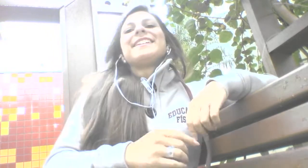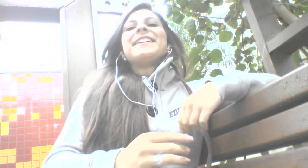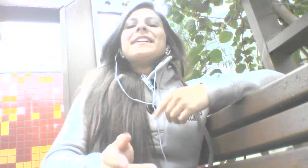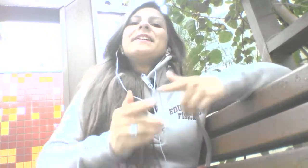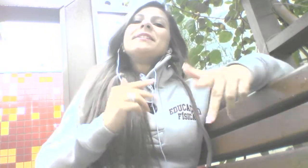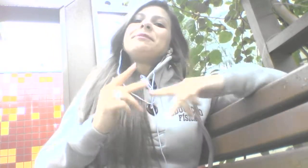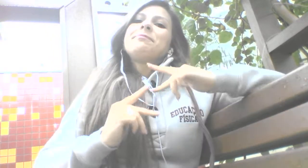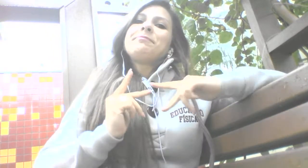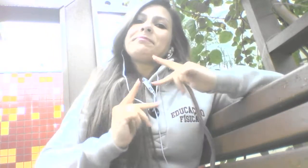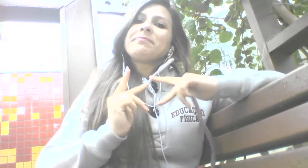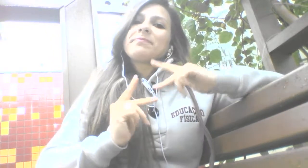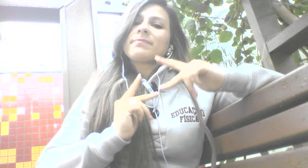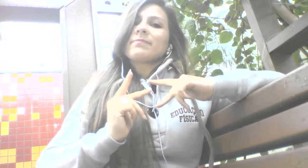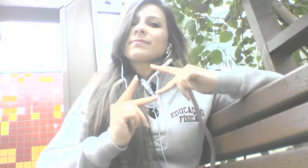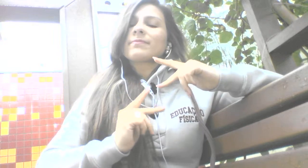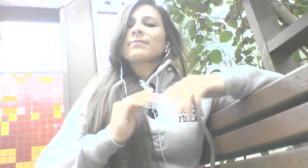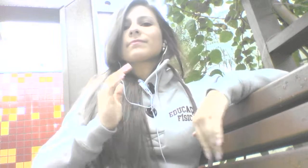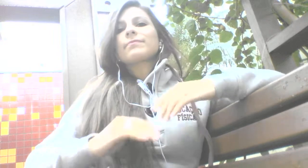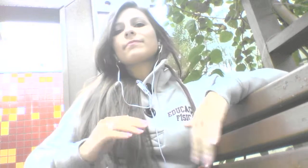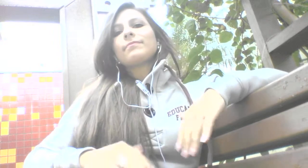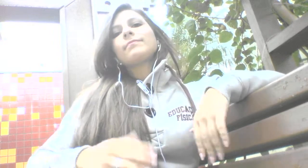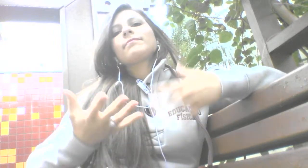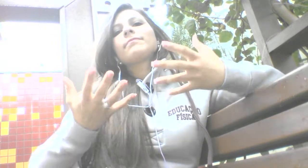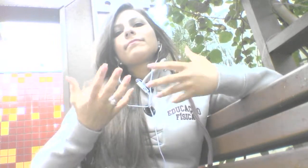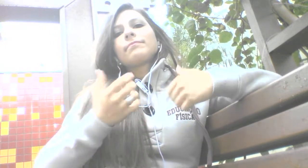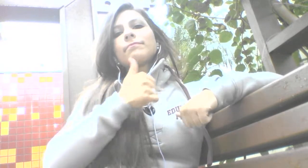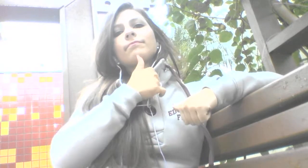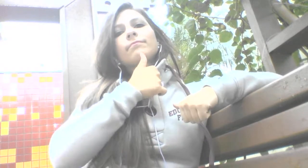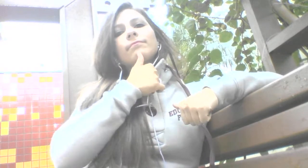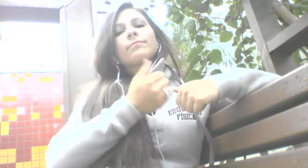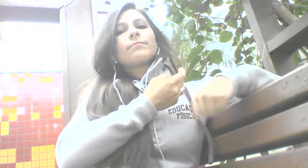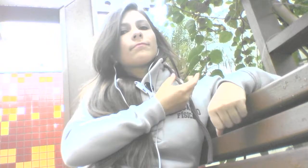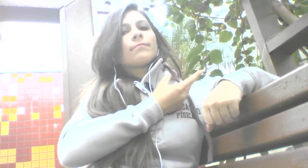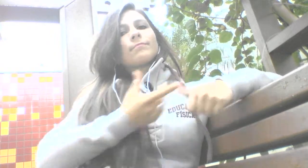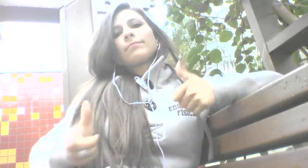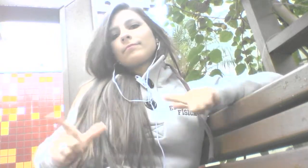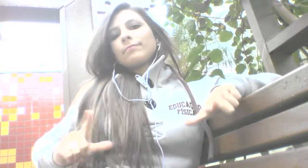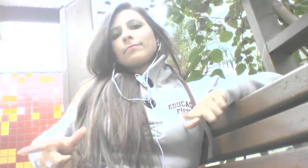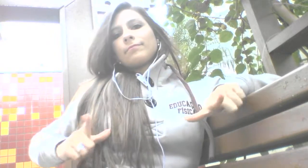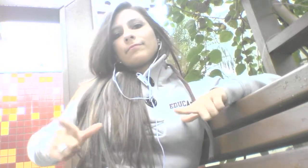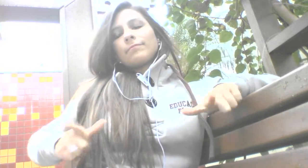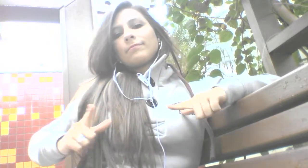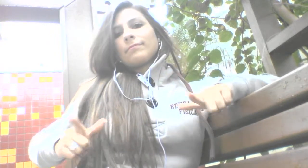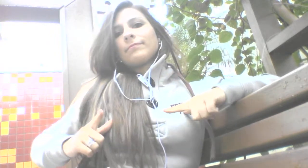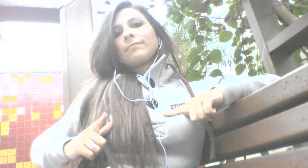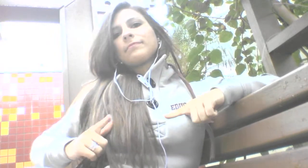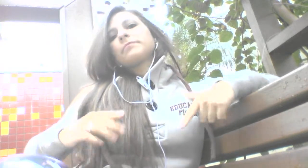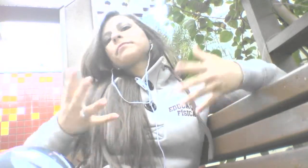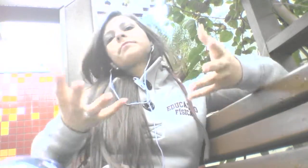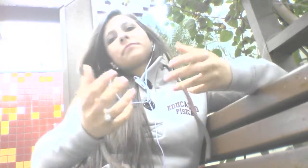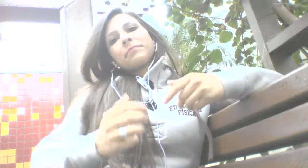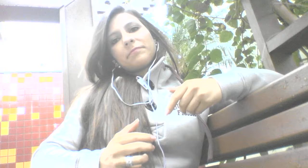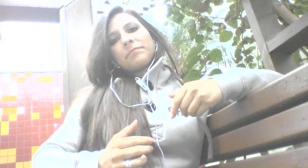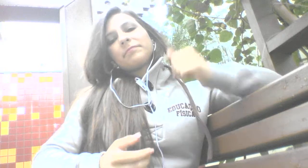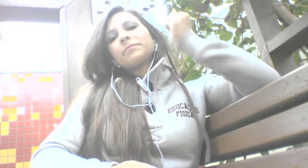talvez você não queira se envolver, magoada, tá com medo de sofrer. Se me der uma chance, não vai